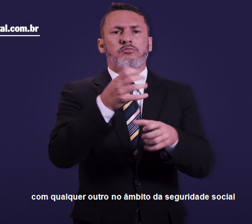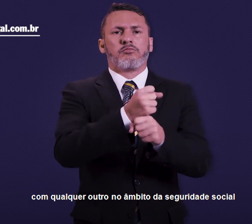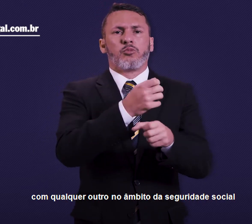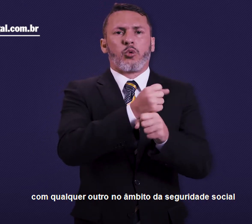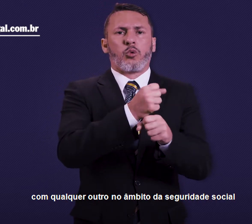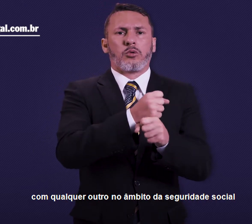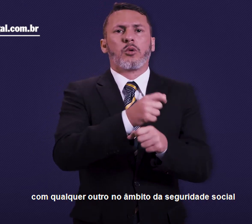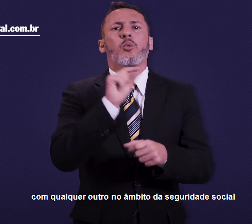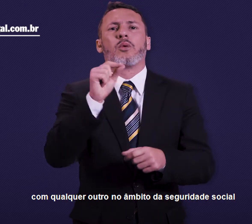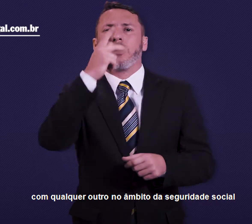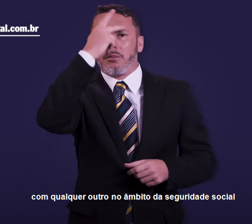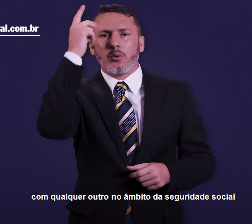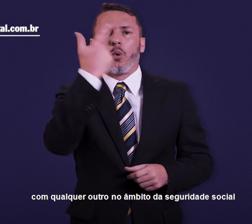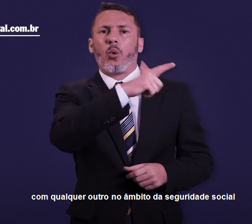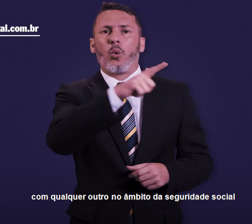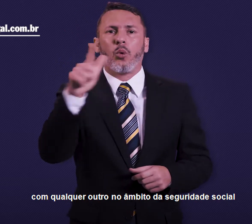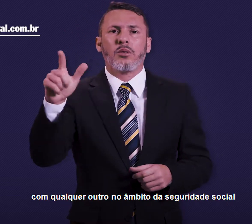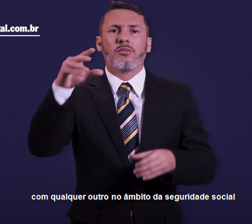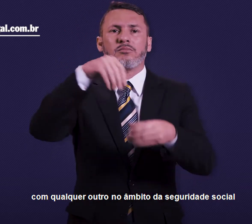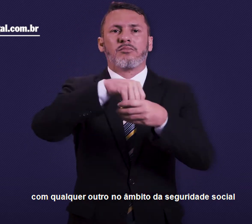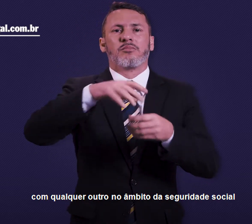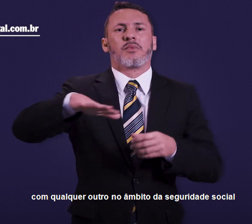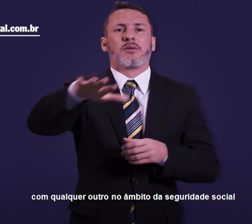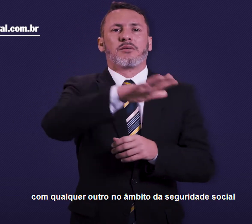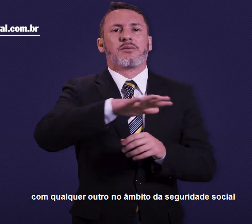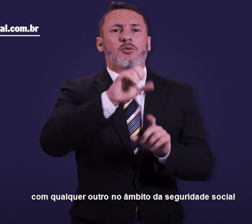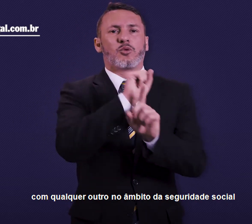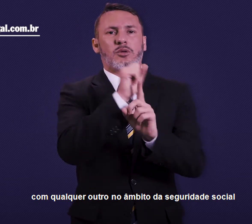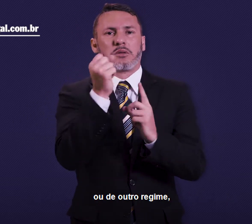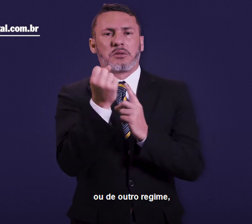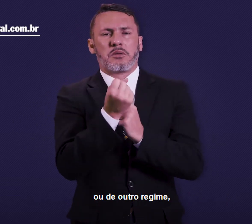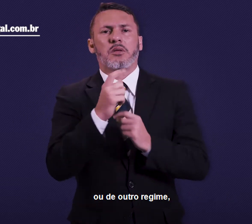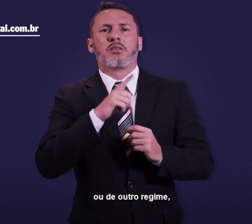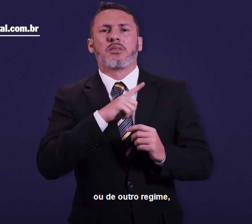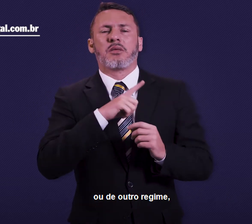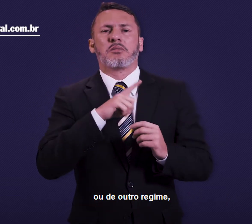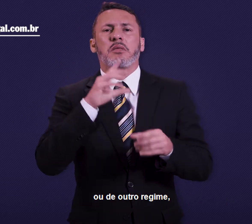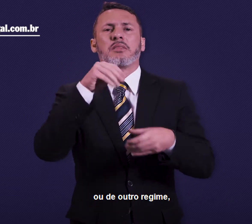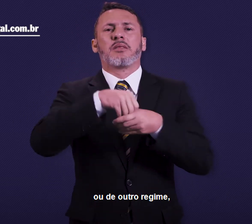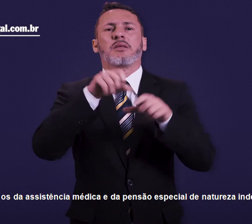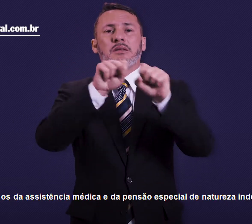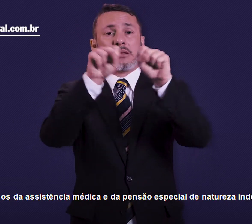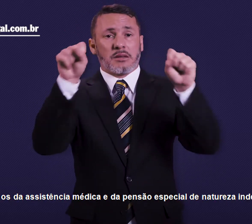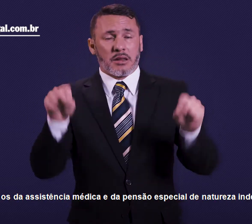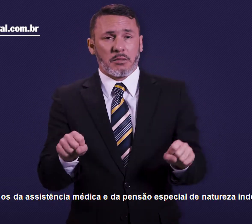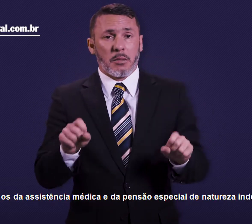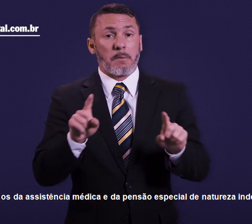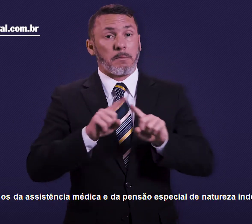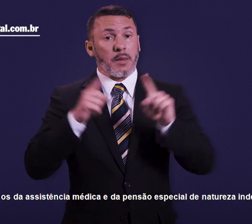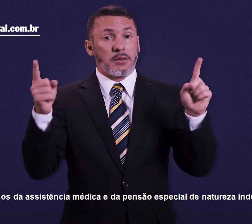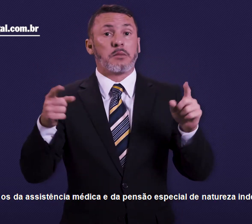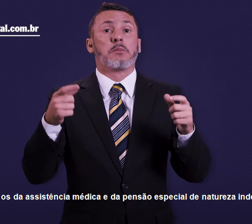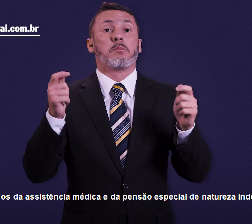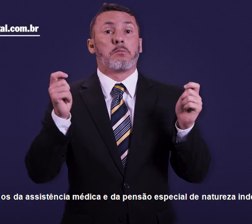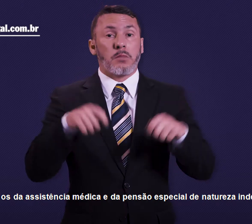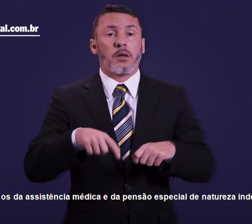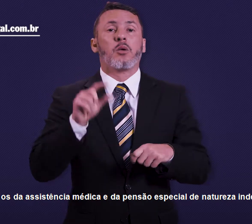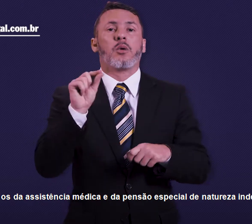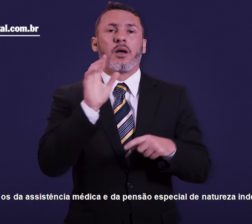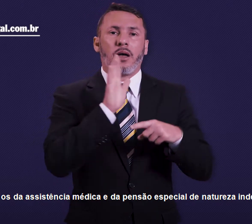qualquer outro no âmbito da Seguridade Social ou de outro regime, salvo os da assistência médica e